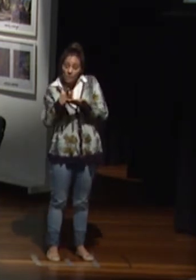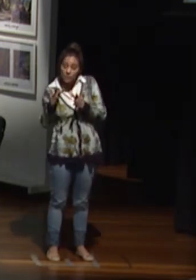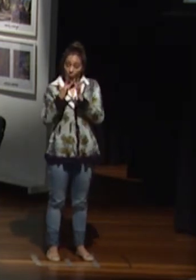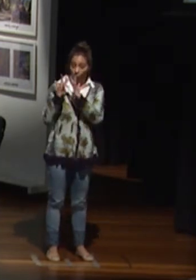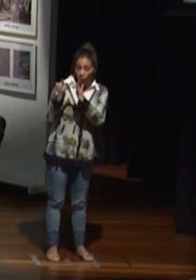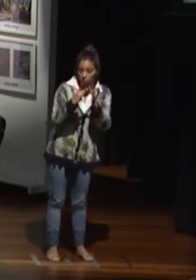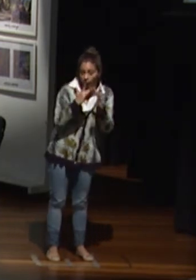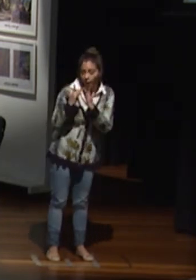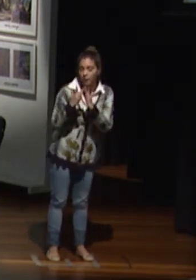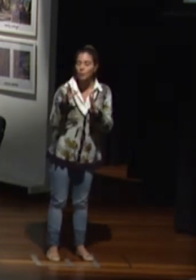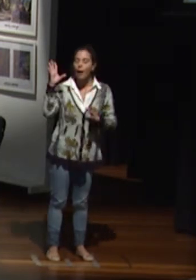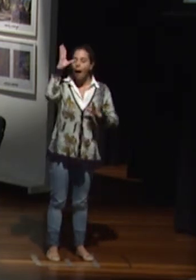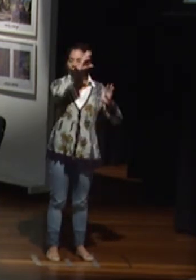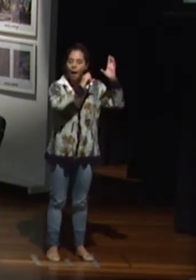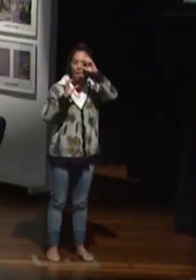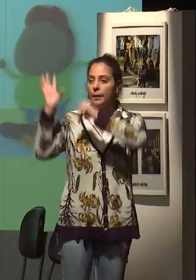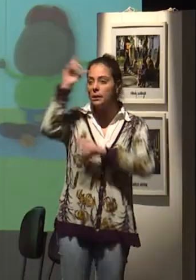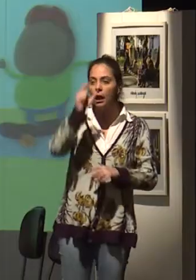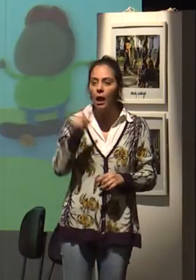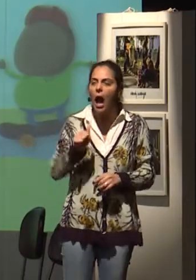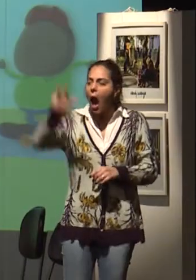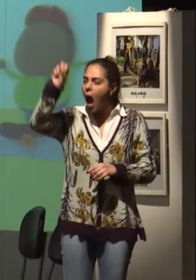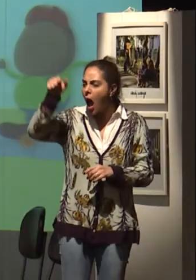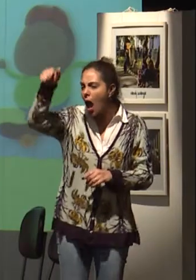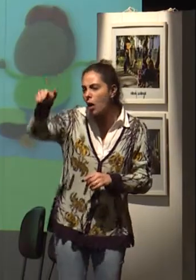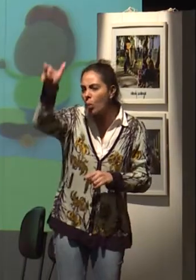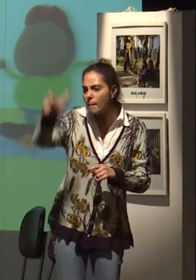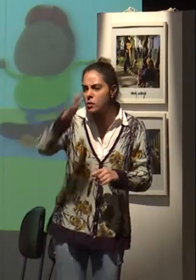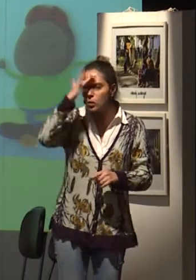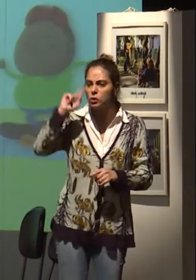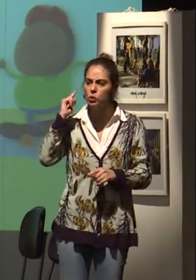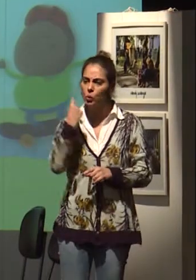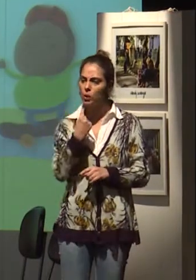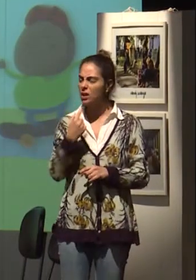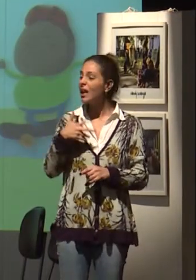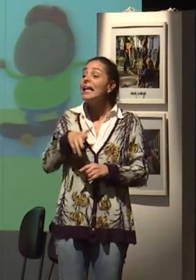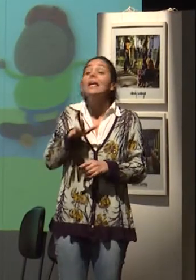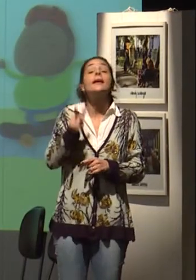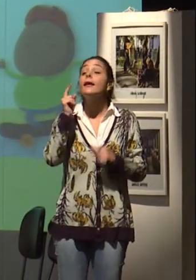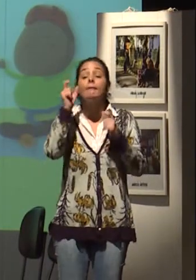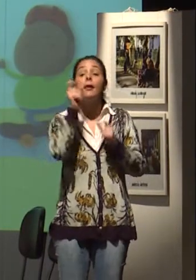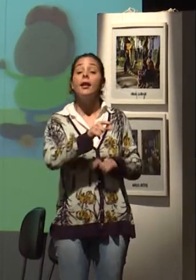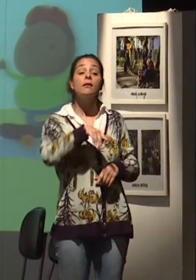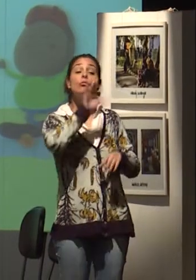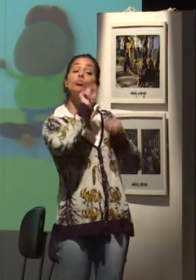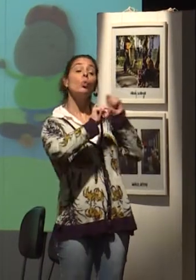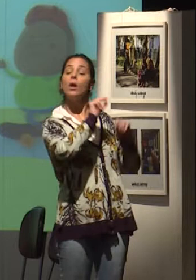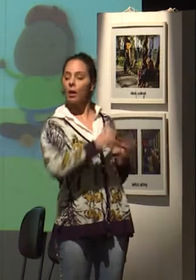Então, eu precisei começar a ter contato com o surdo, a aprender mais com os alunos, a aprender com as outras pessoas surdas, o que era